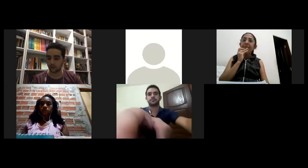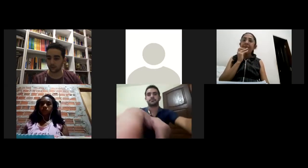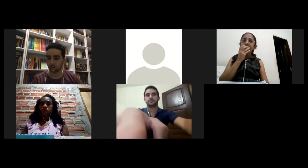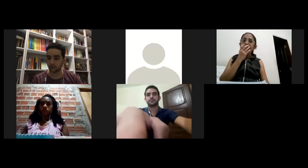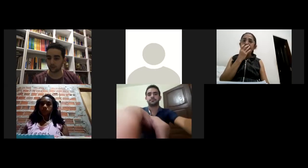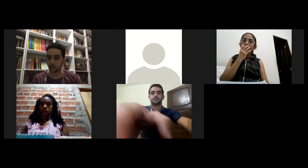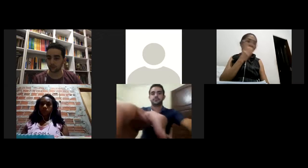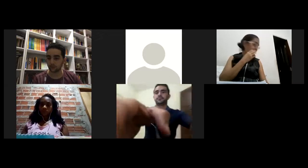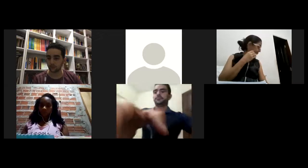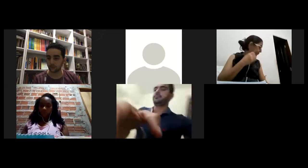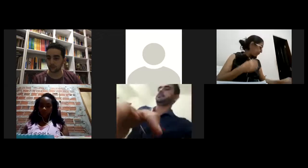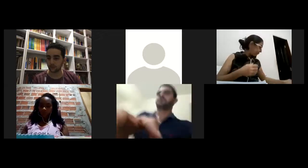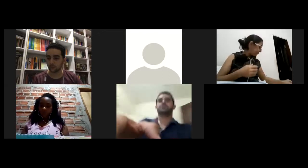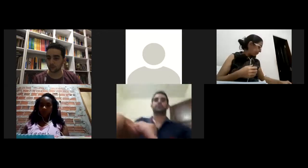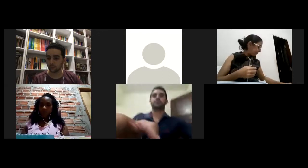Certo.